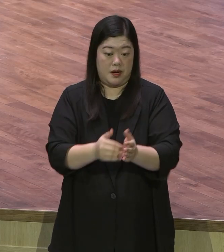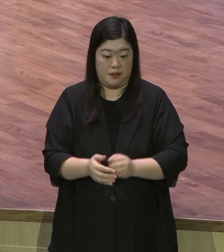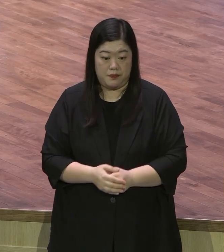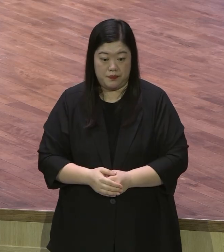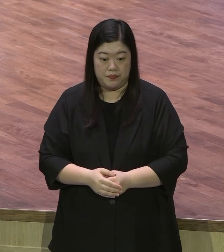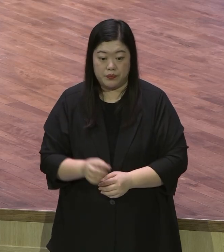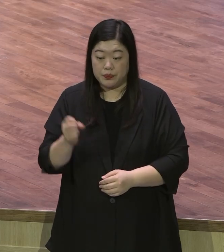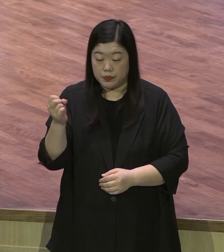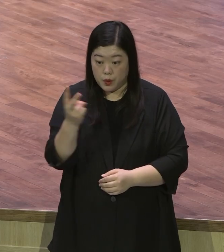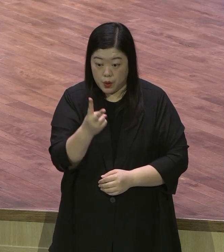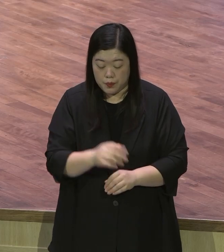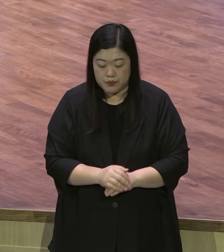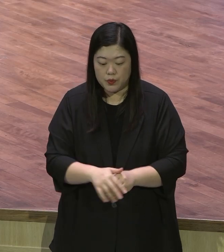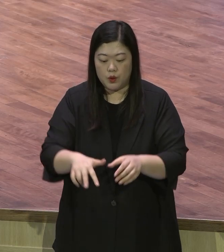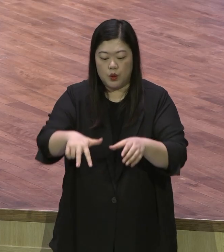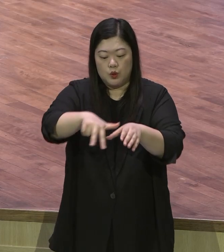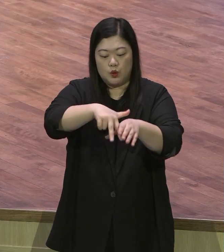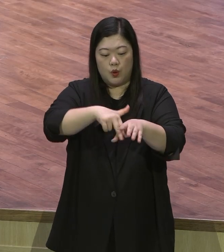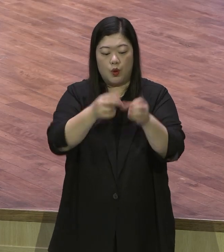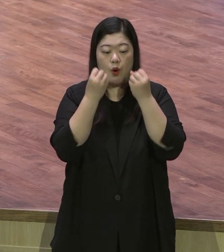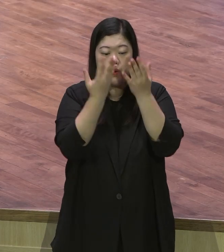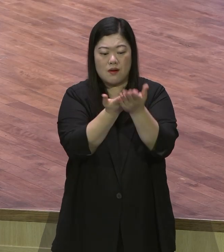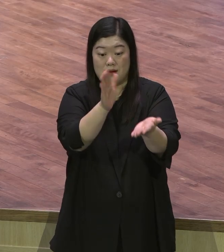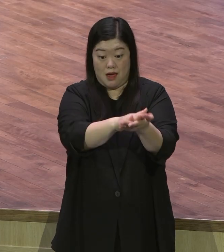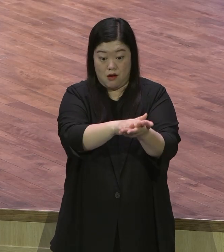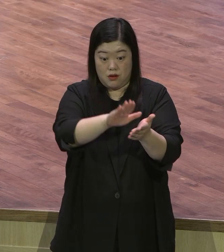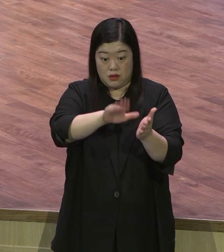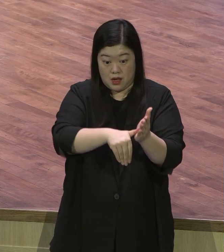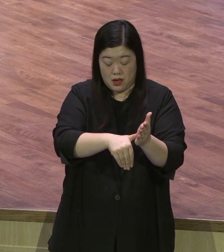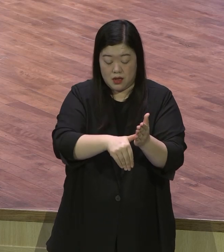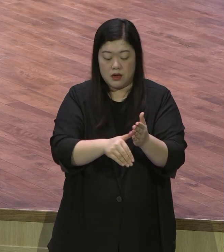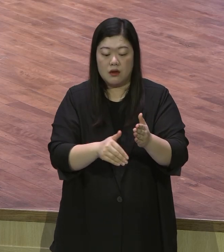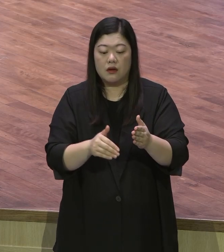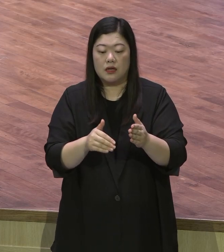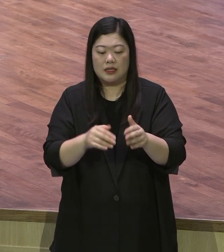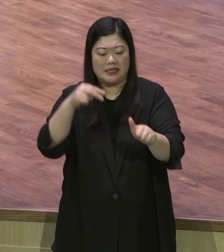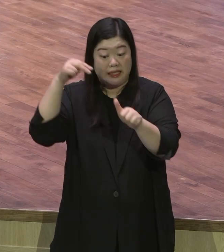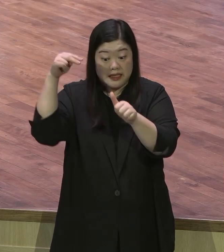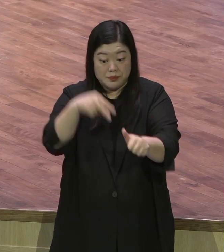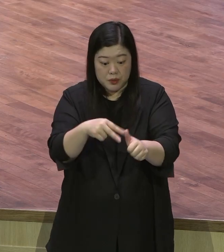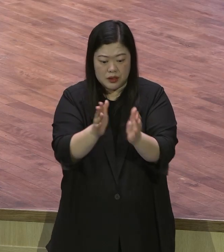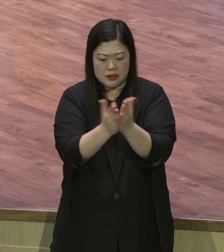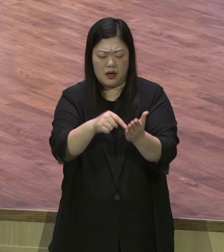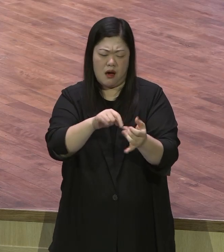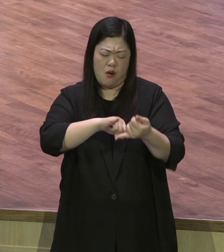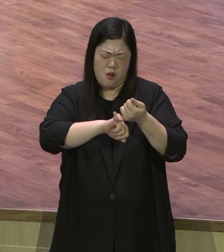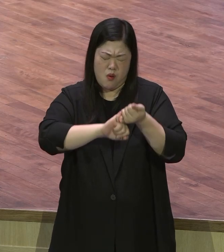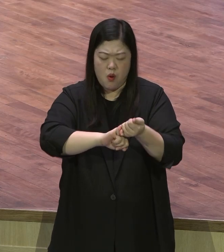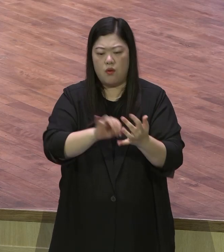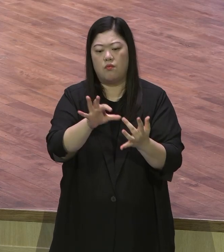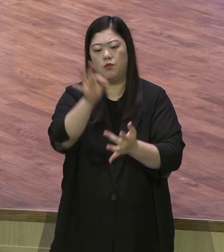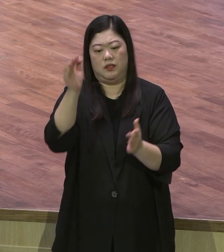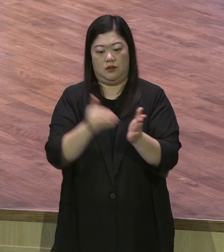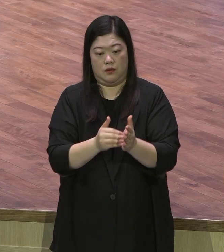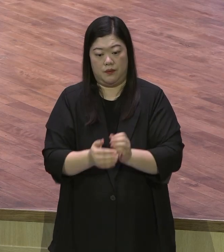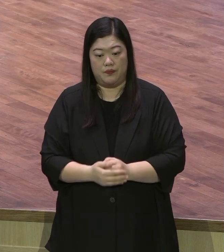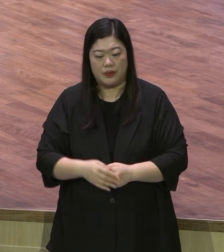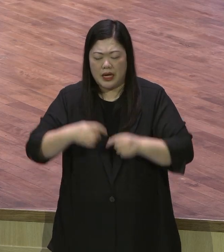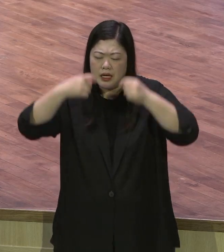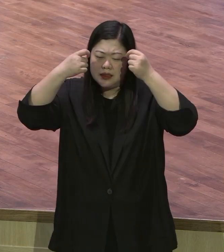때도 신명기 이 말씀으로 개혁하는 텍스트로 이 신명기를 삼았습니다. 선지자